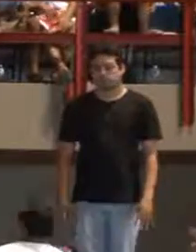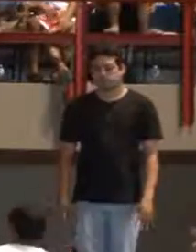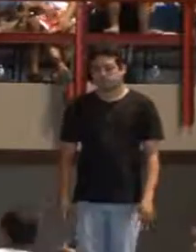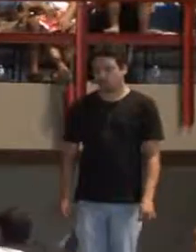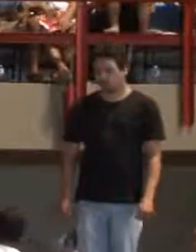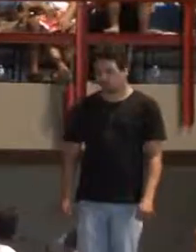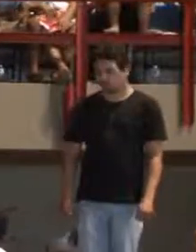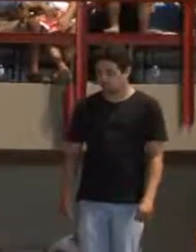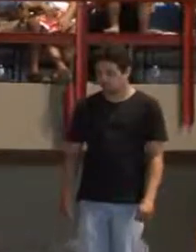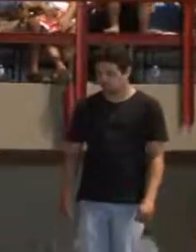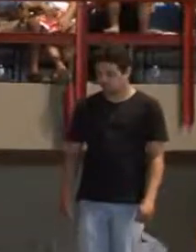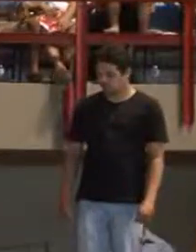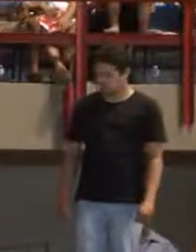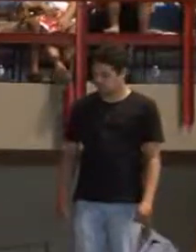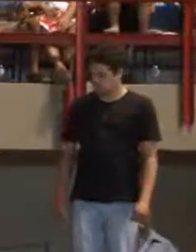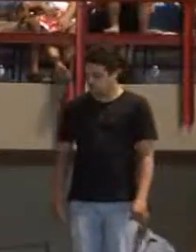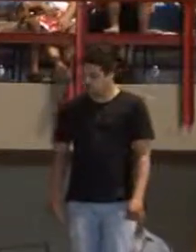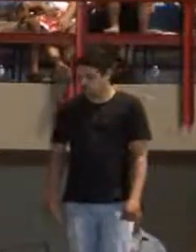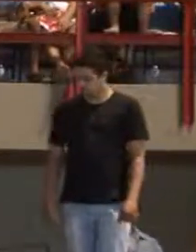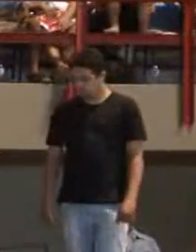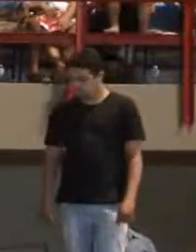Ó, pergunta de última hora aqui, viu?